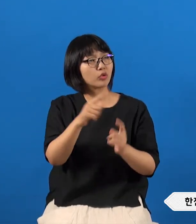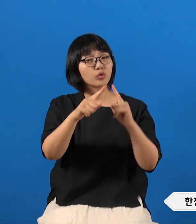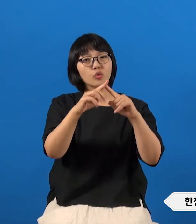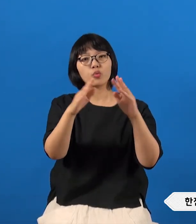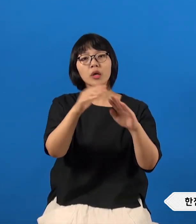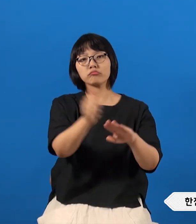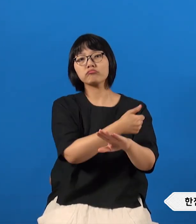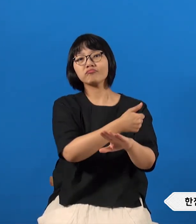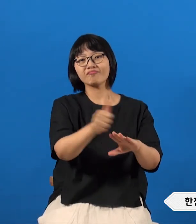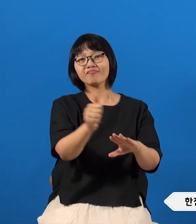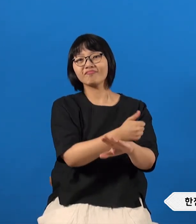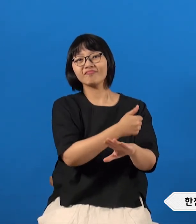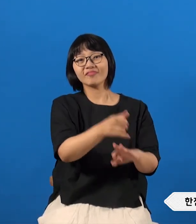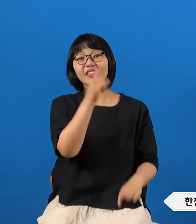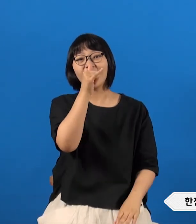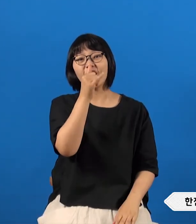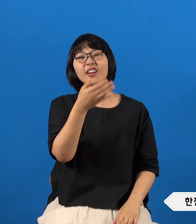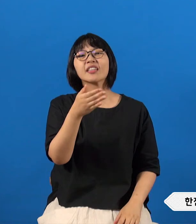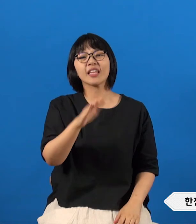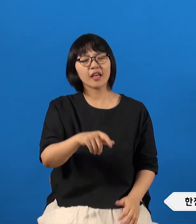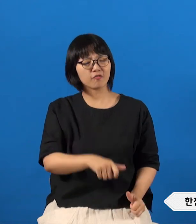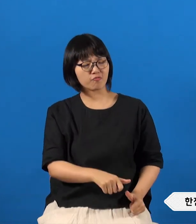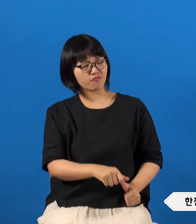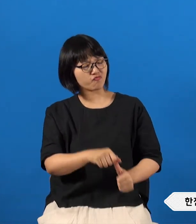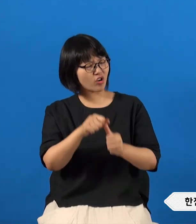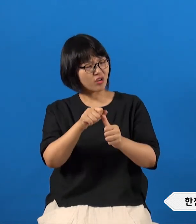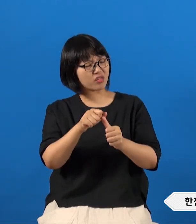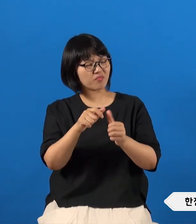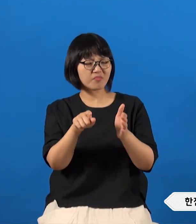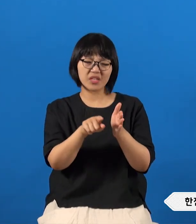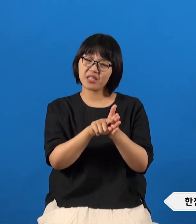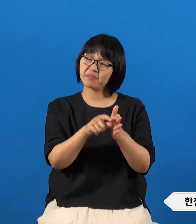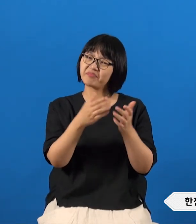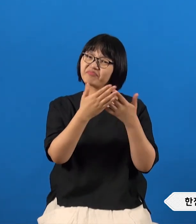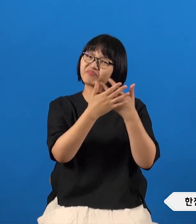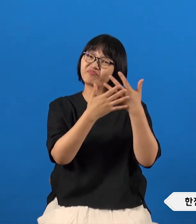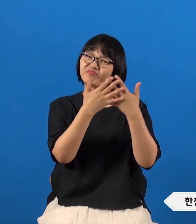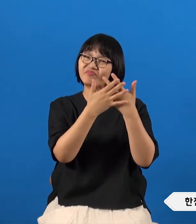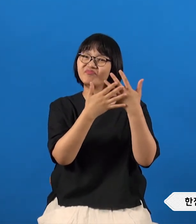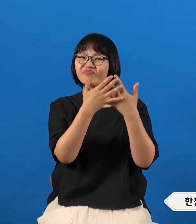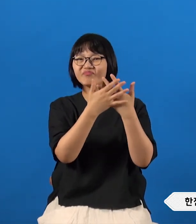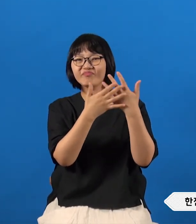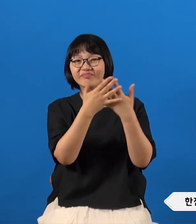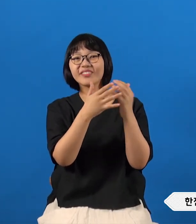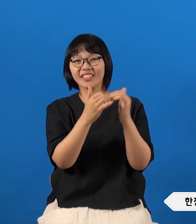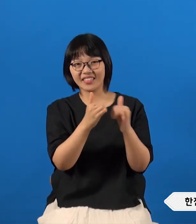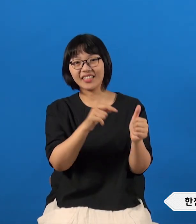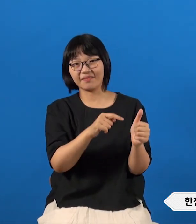교회 다니기는 했지만은 구원의 확신도 없고 그냥 희미한 사람이었습니다.